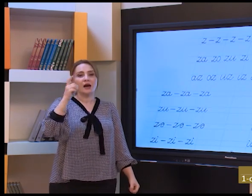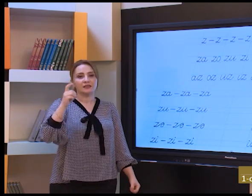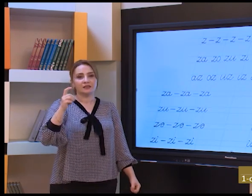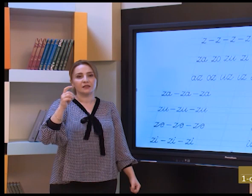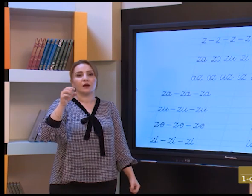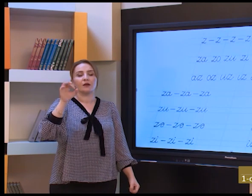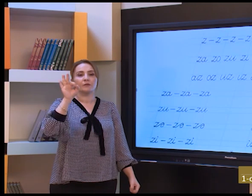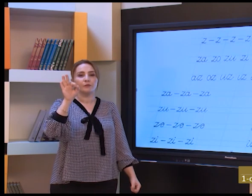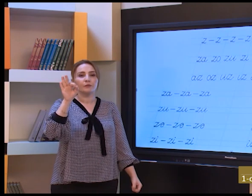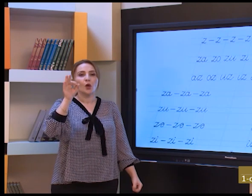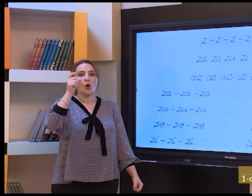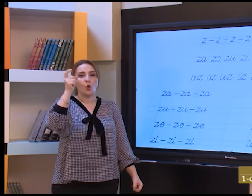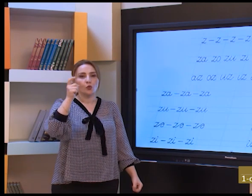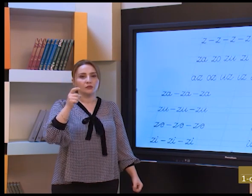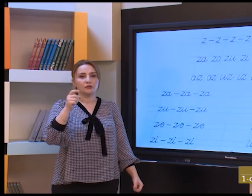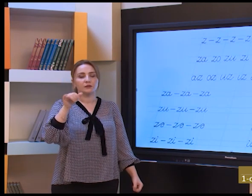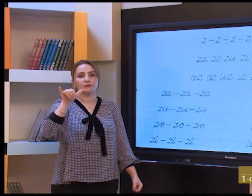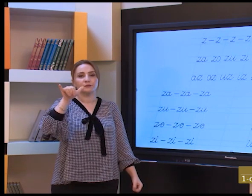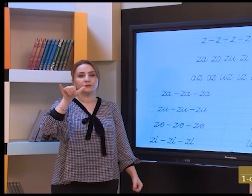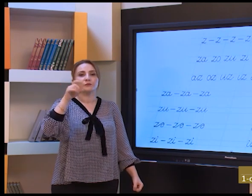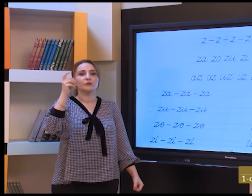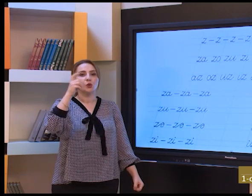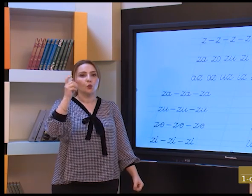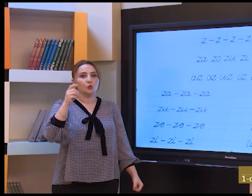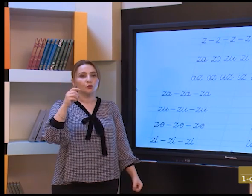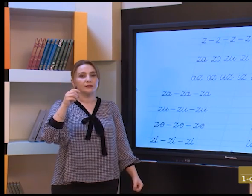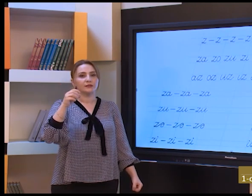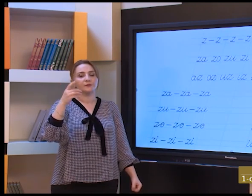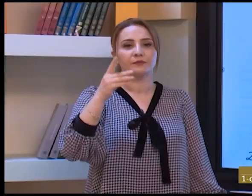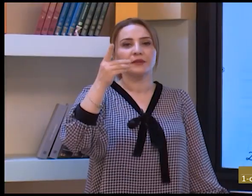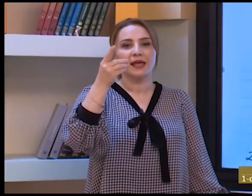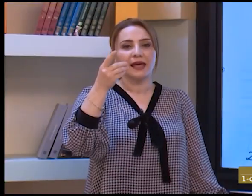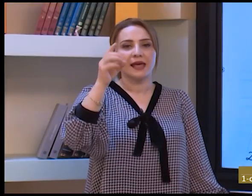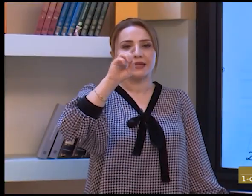az, oz, uz, əz,